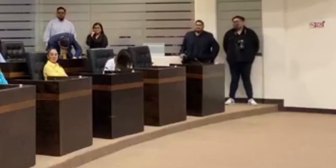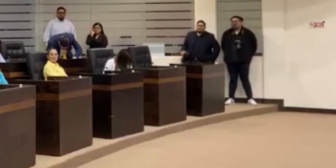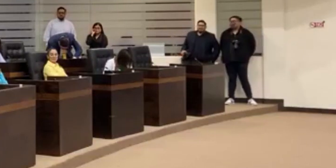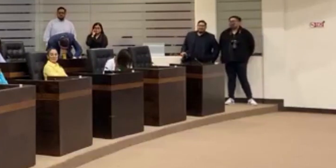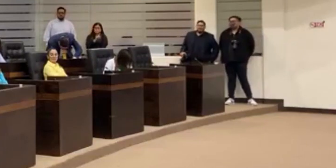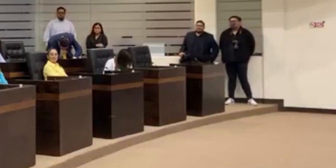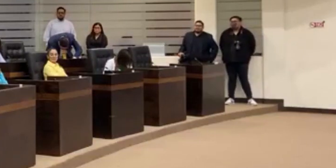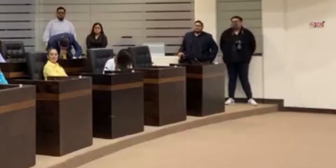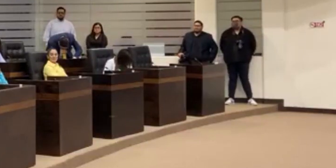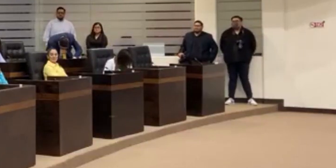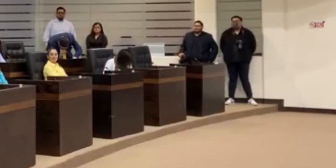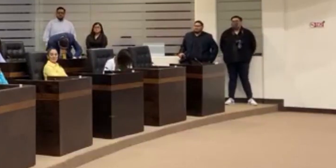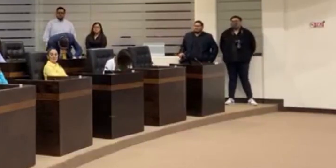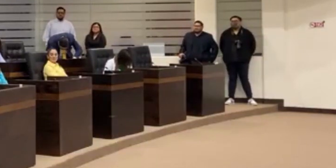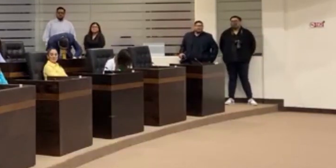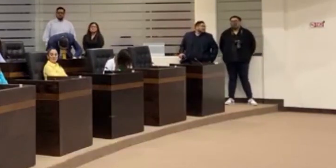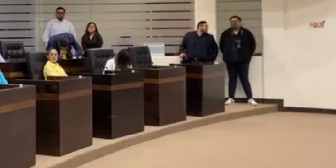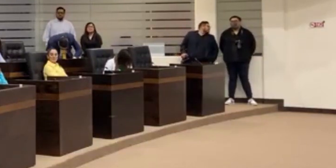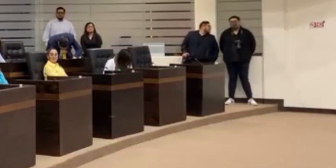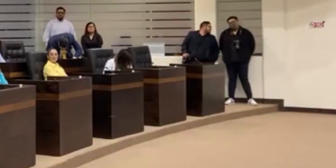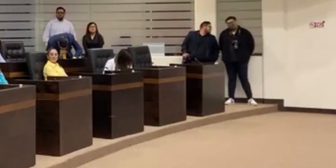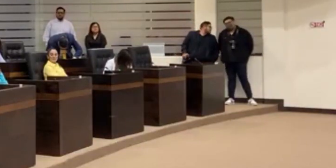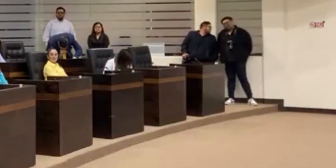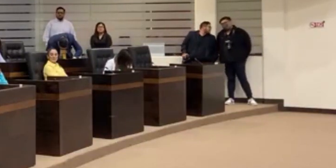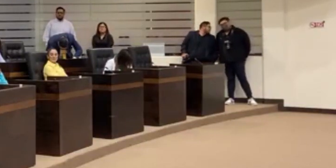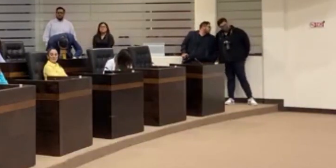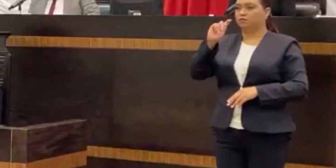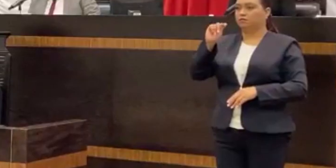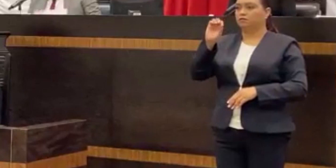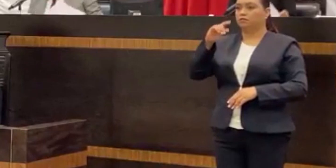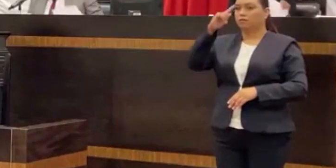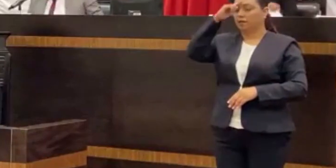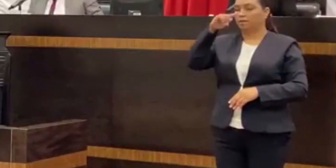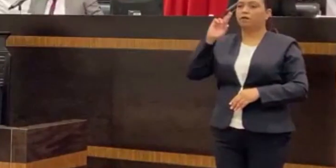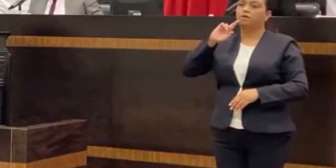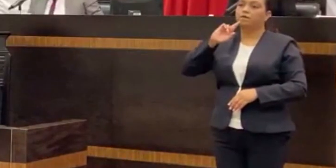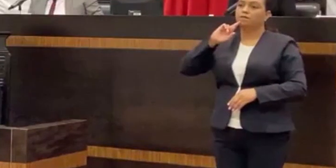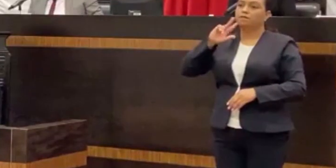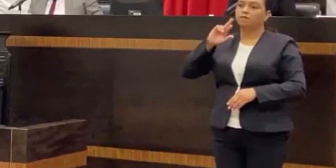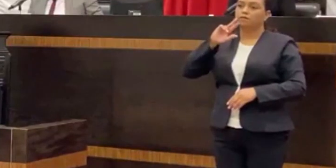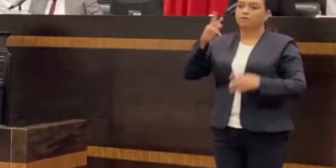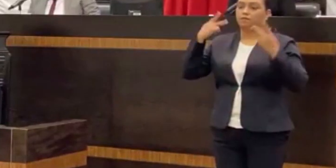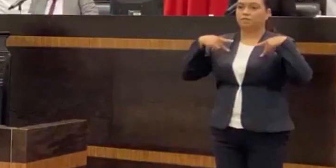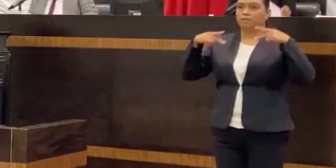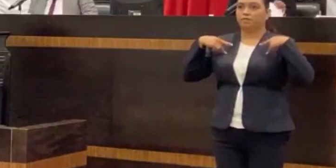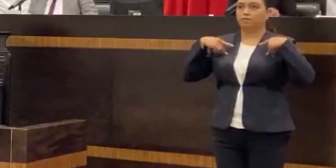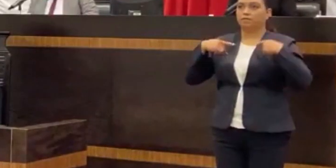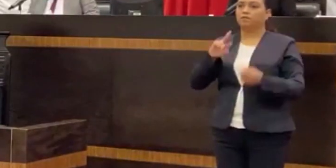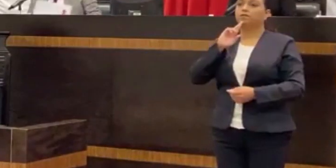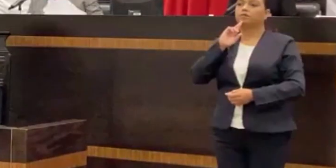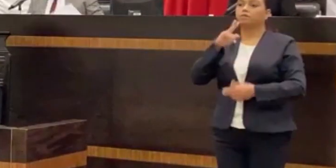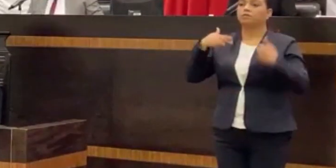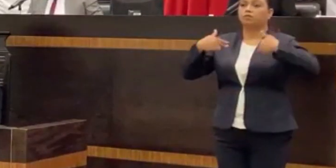Guadalupe Valles Rodríguez quien acudió a escuchar los detalles del informe en fin el recuento de las inconsistencias